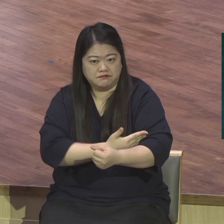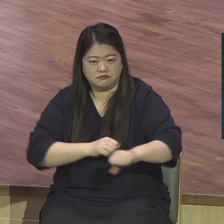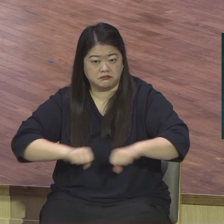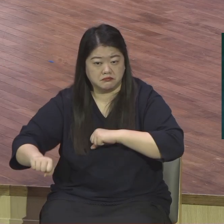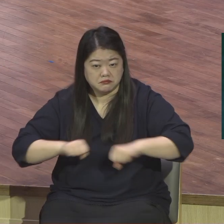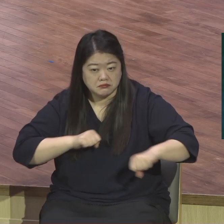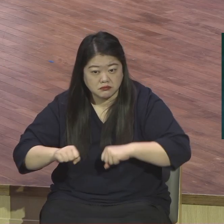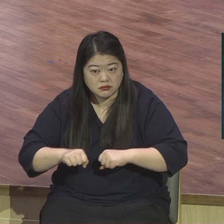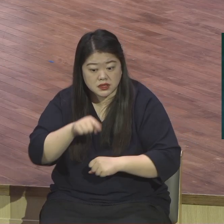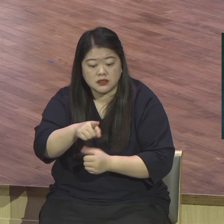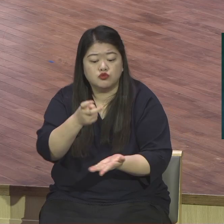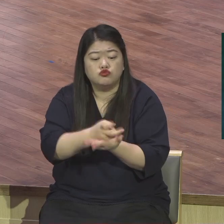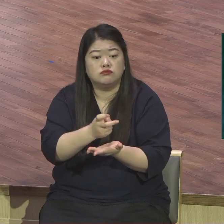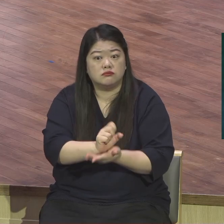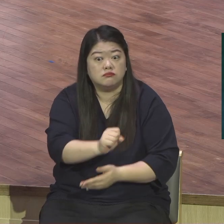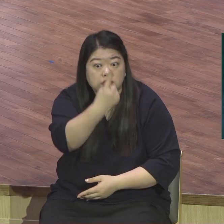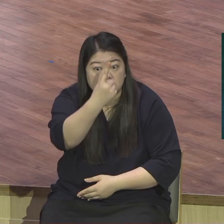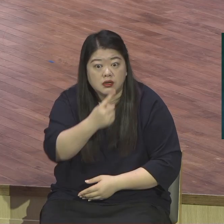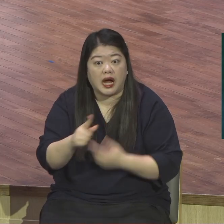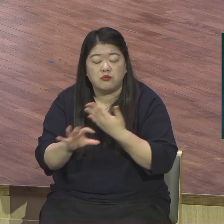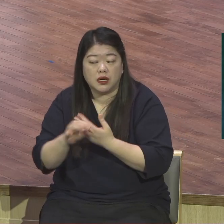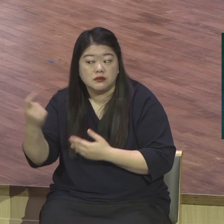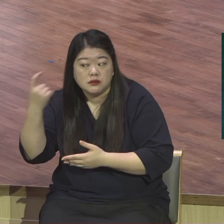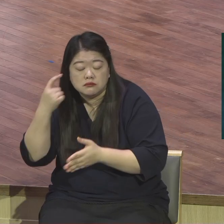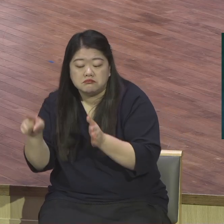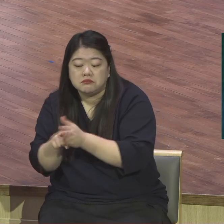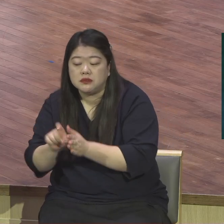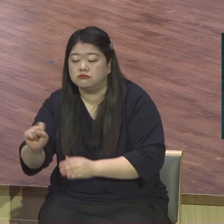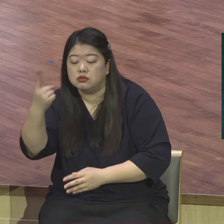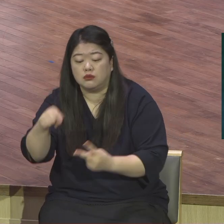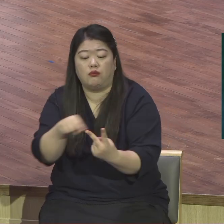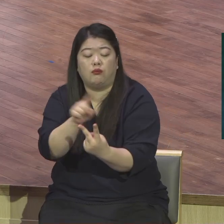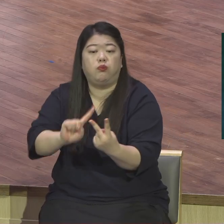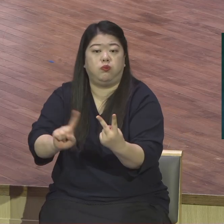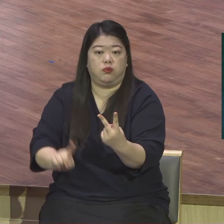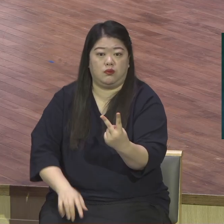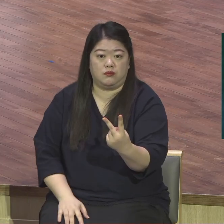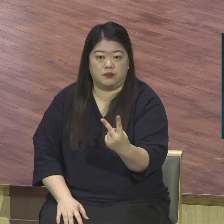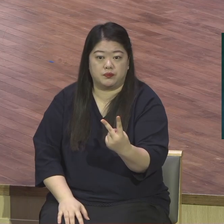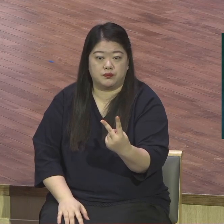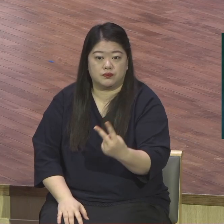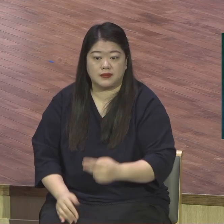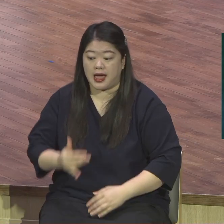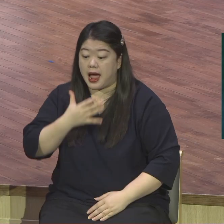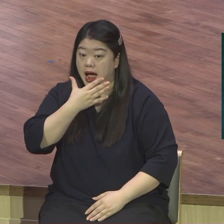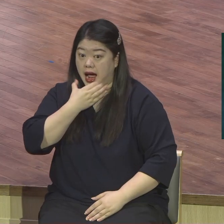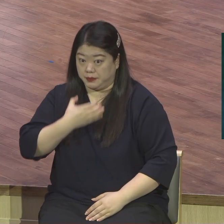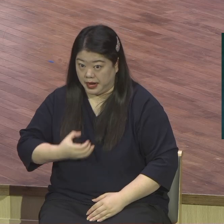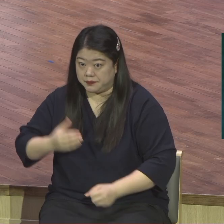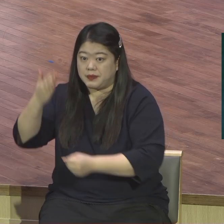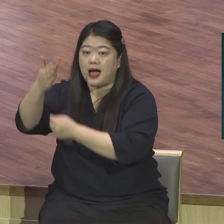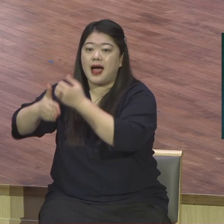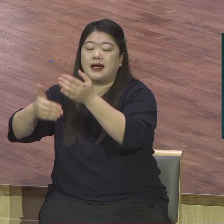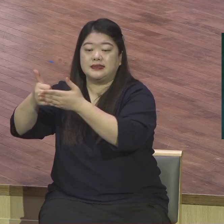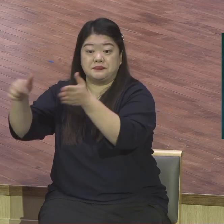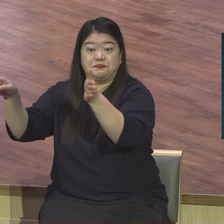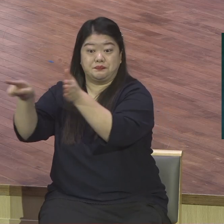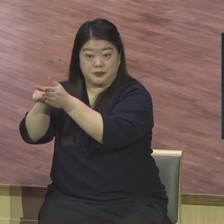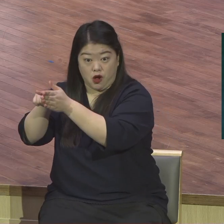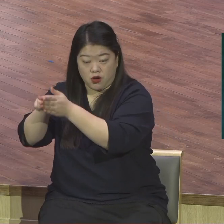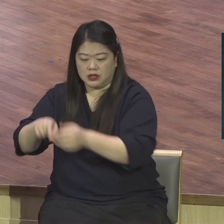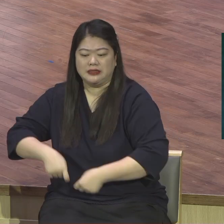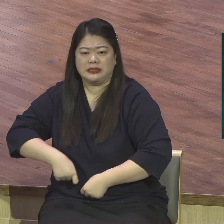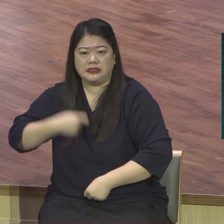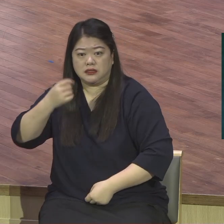일이 율법의 행위에서냐 혹은 듣고 믿음에서냐? 아브라함이 하나님을 믿음에 그것을 그에게 의로